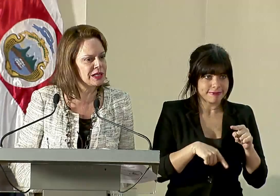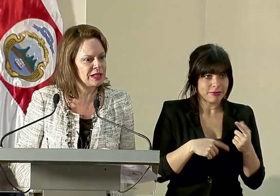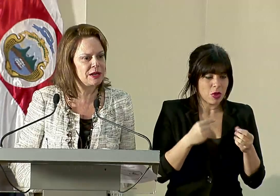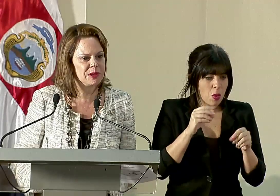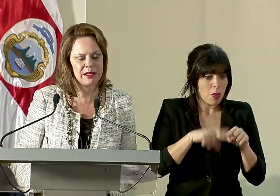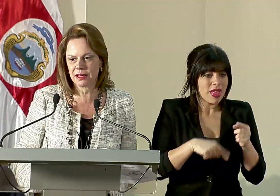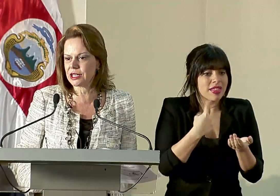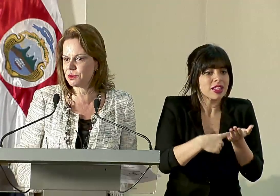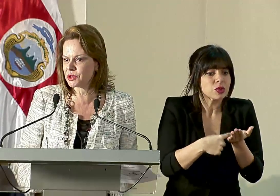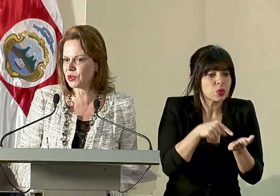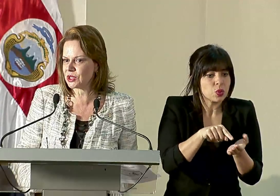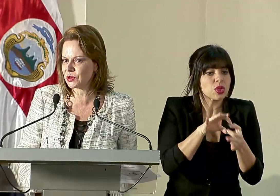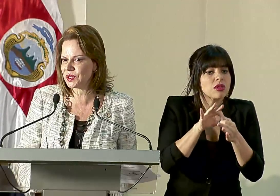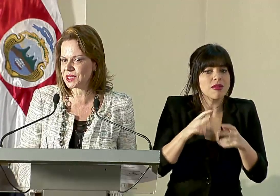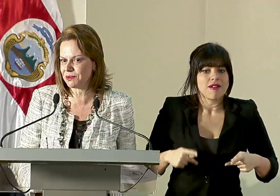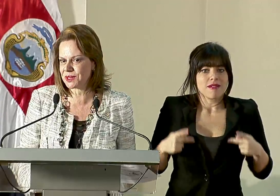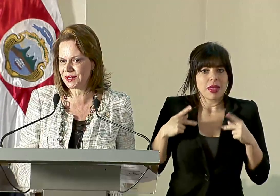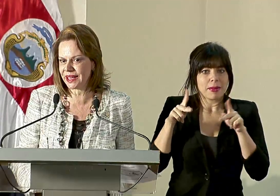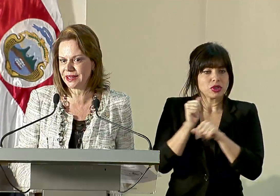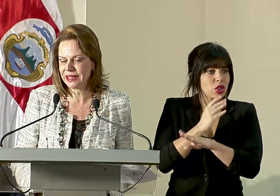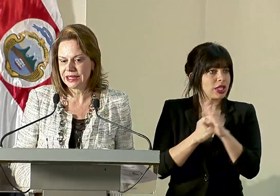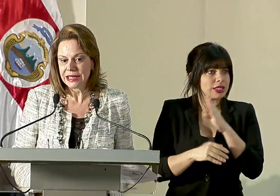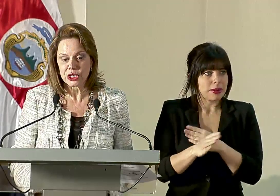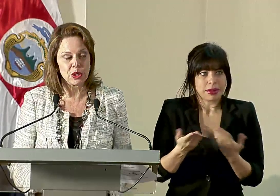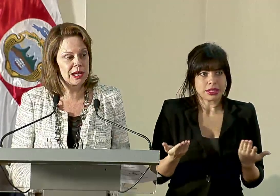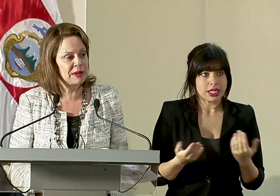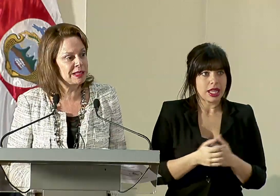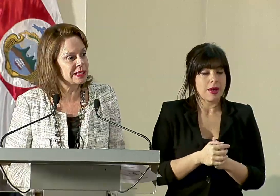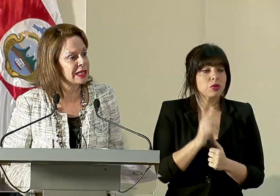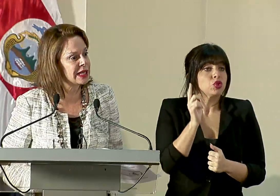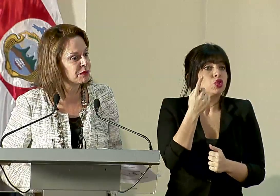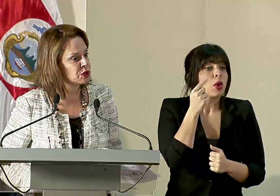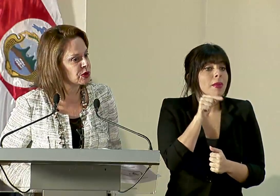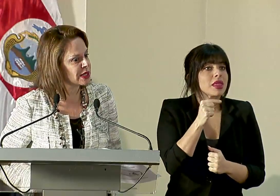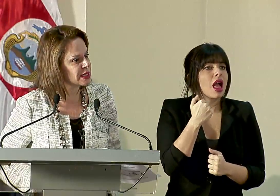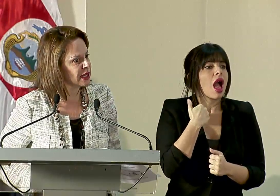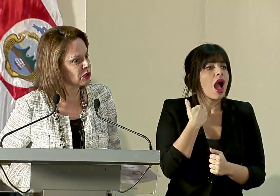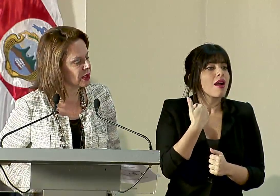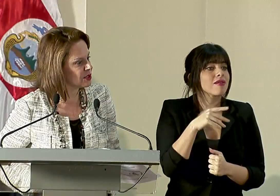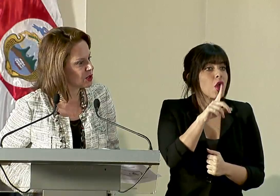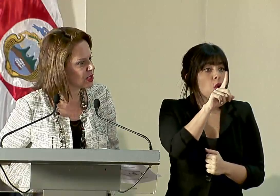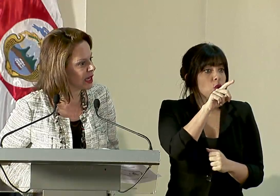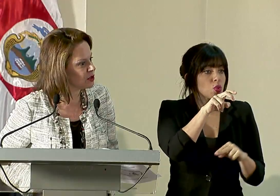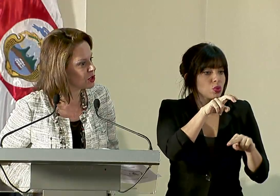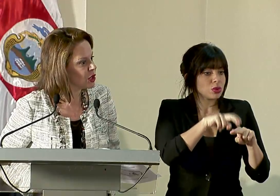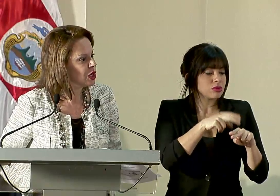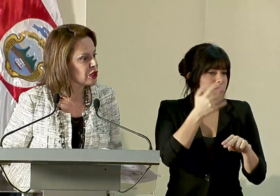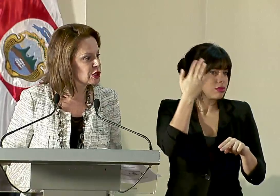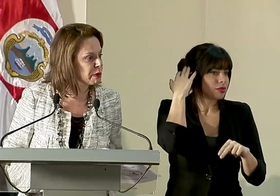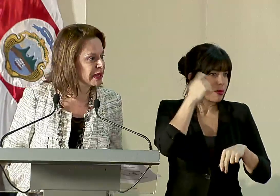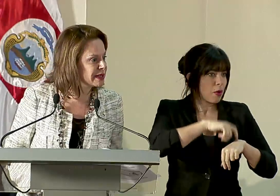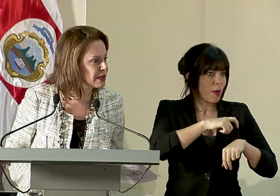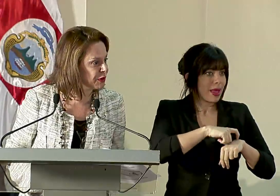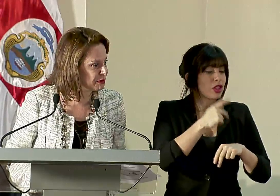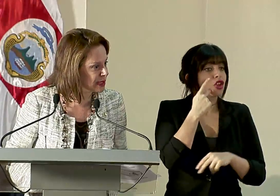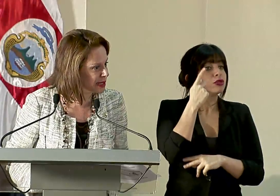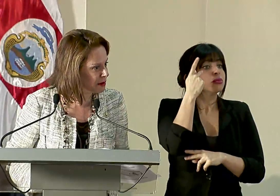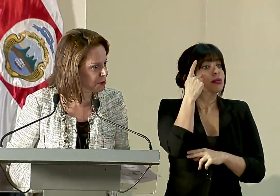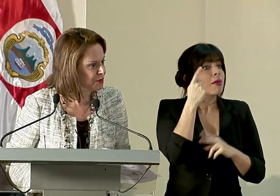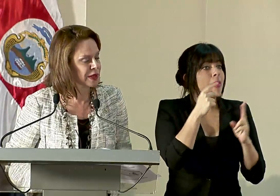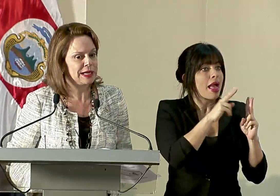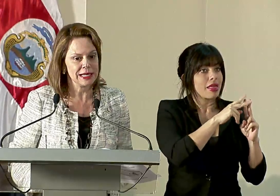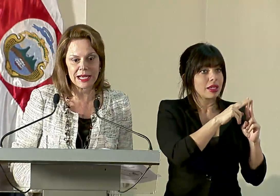discutir la vida de las personas con discapacidad. Solamente teníamos un asiento en esos años los padres de